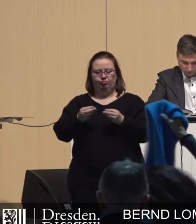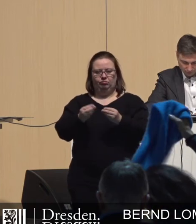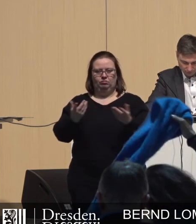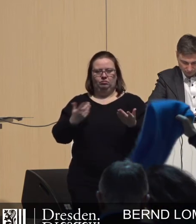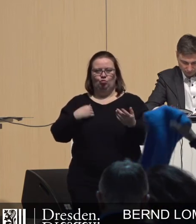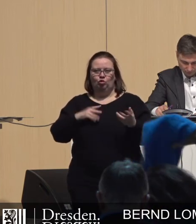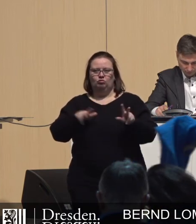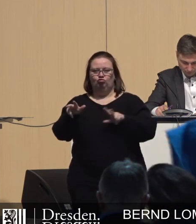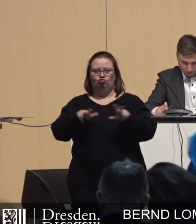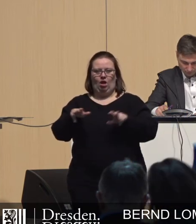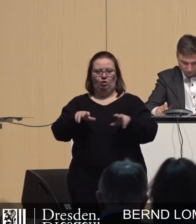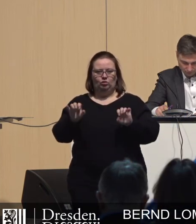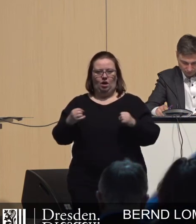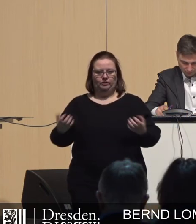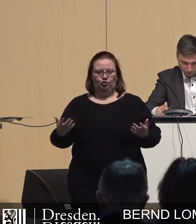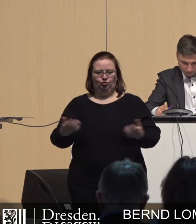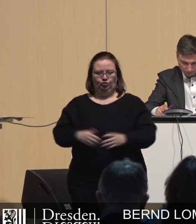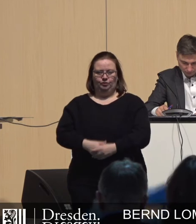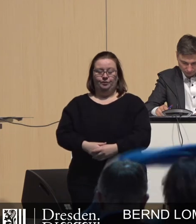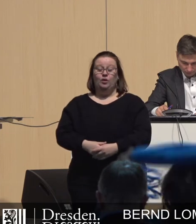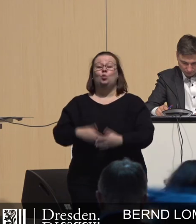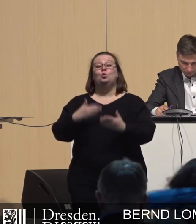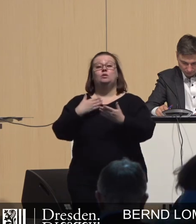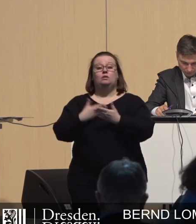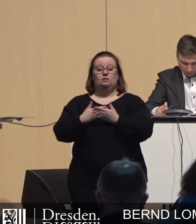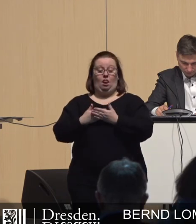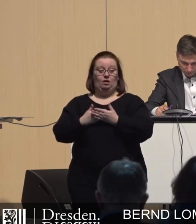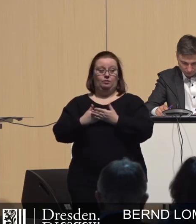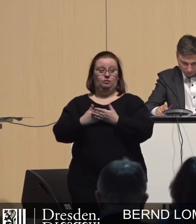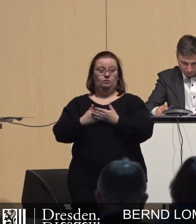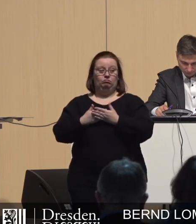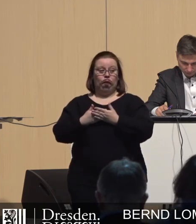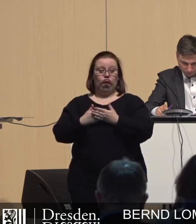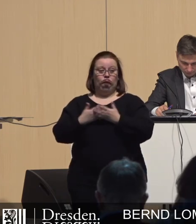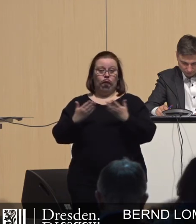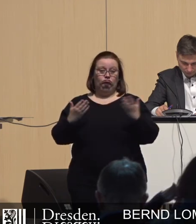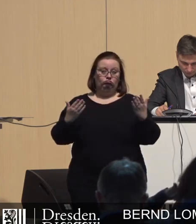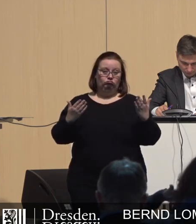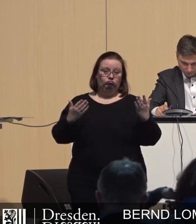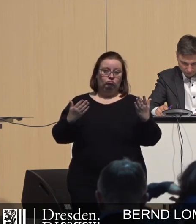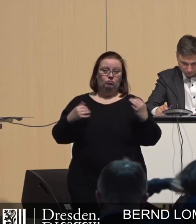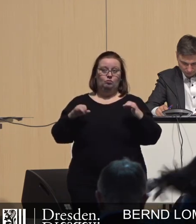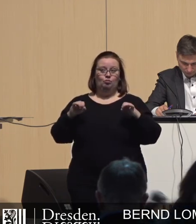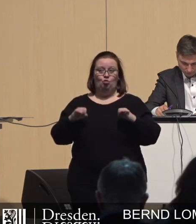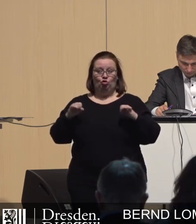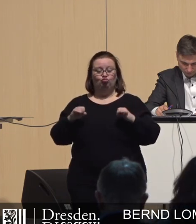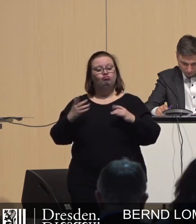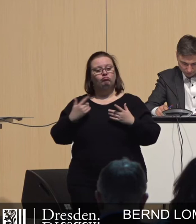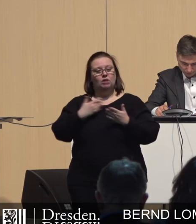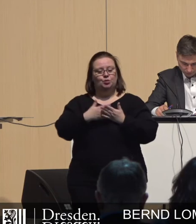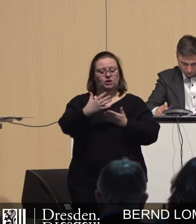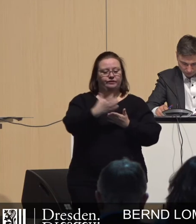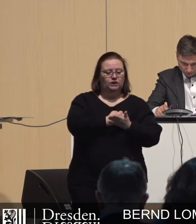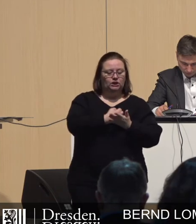noch Gestaltung zu haben. Deswegen, ich finde, man kann diese Gewinne und